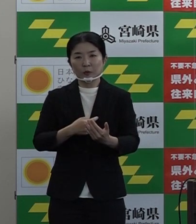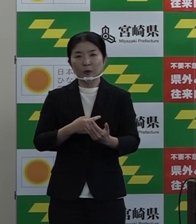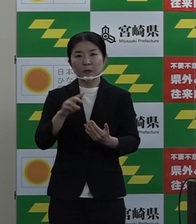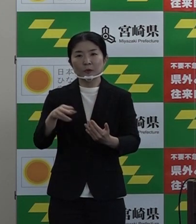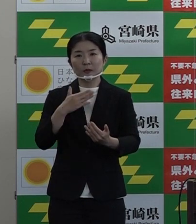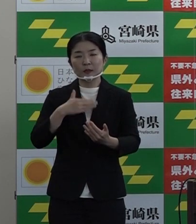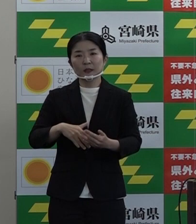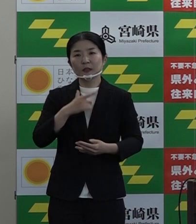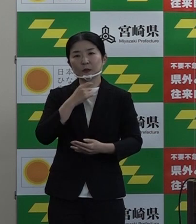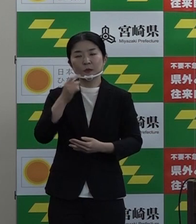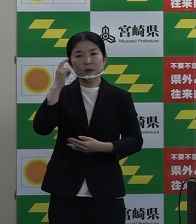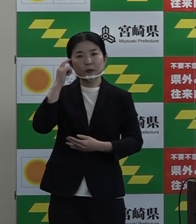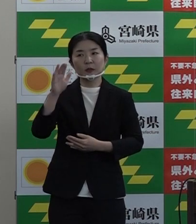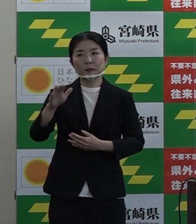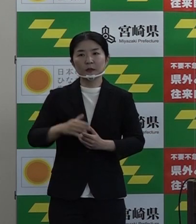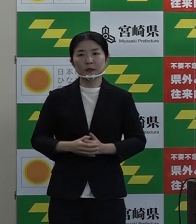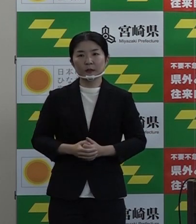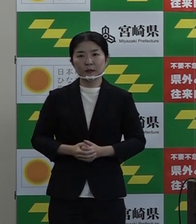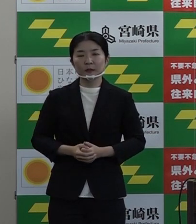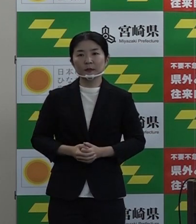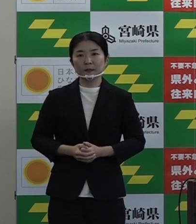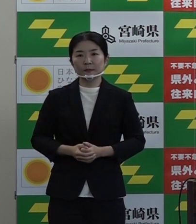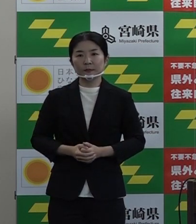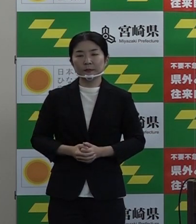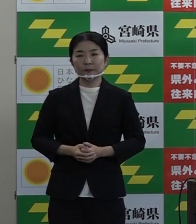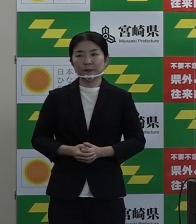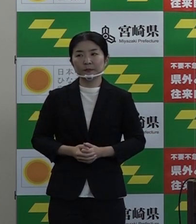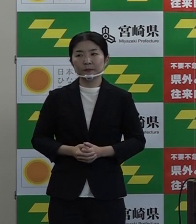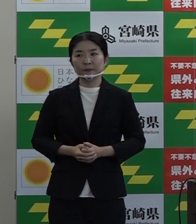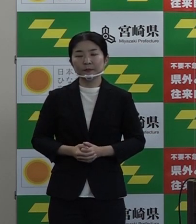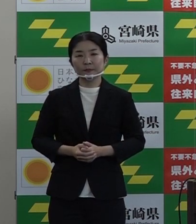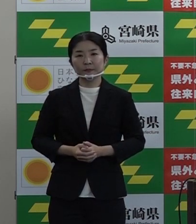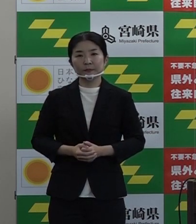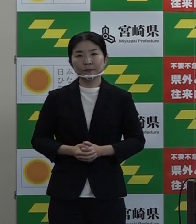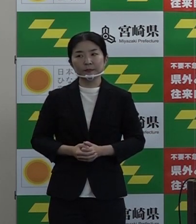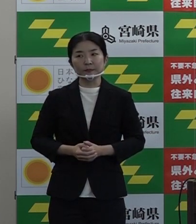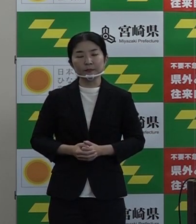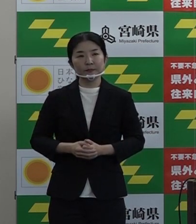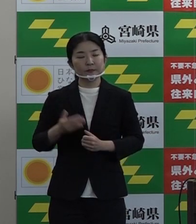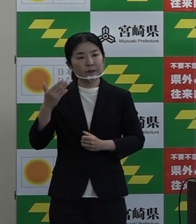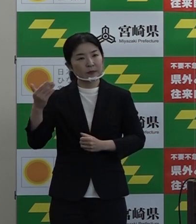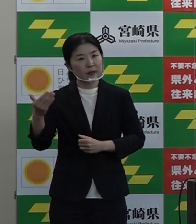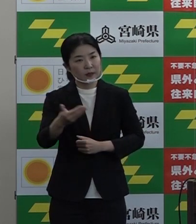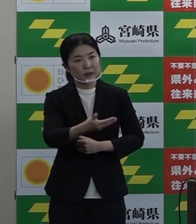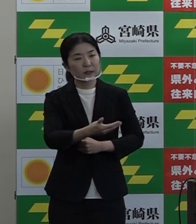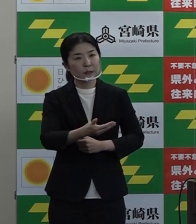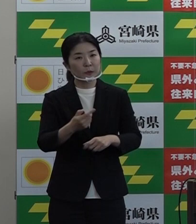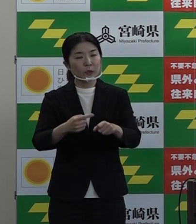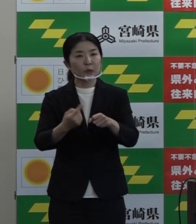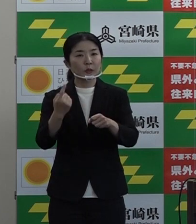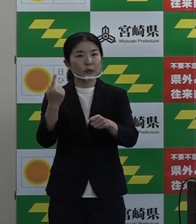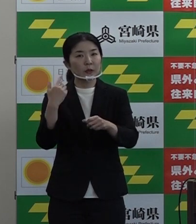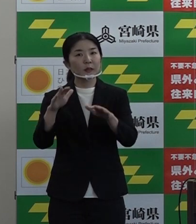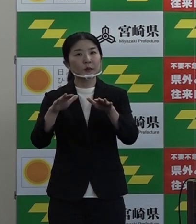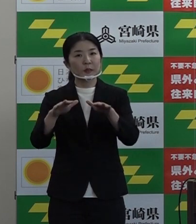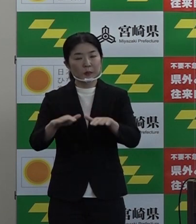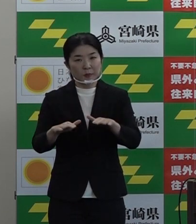めていただきたいと考えております。 はい、続いて、まあ、去年の今